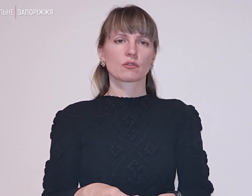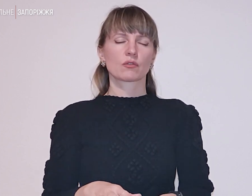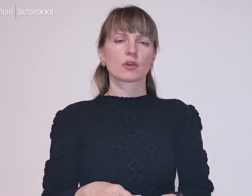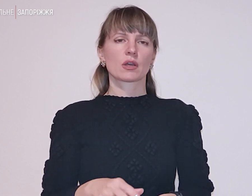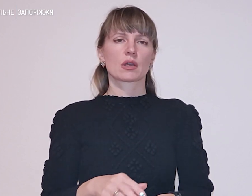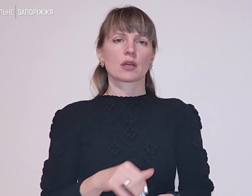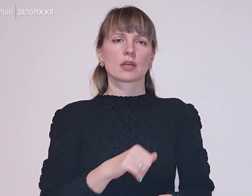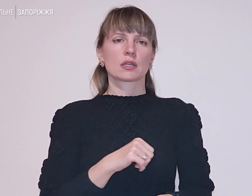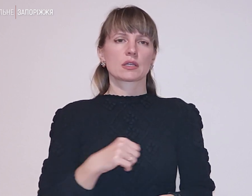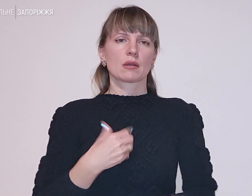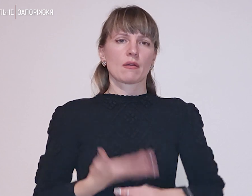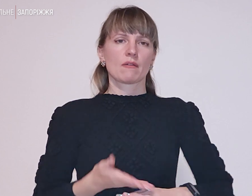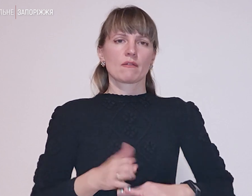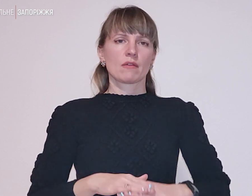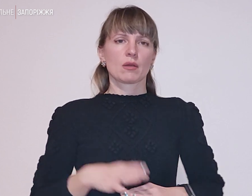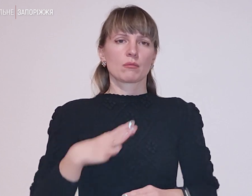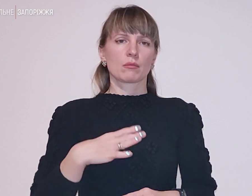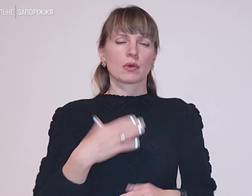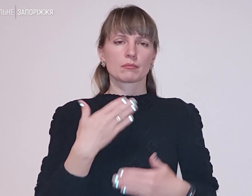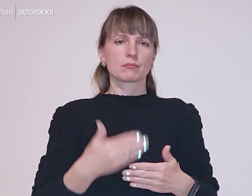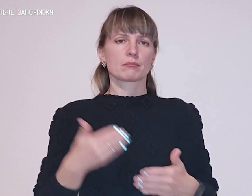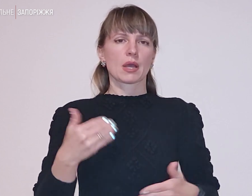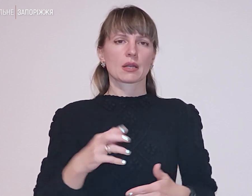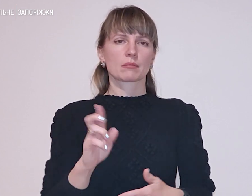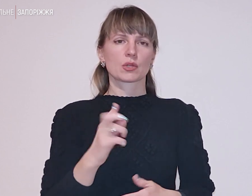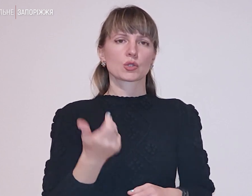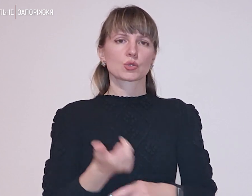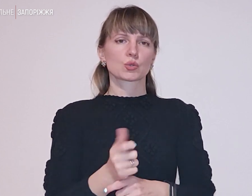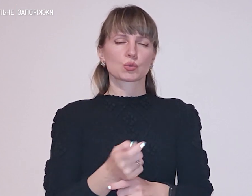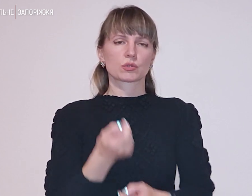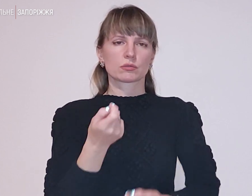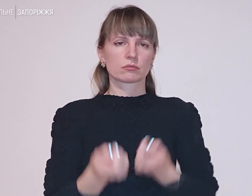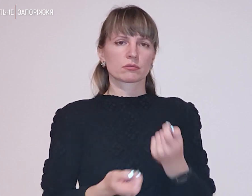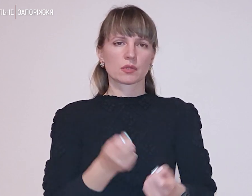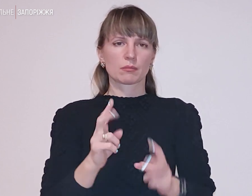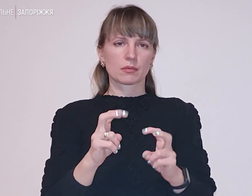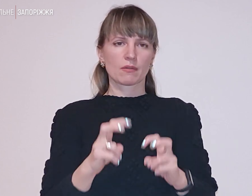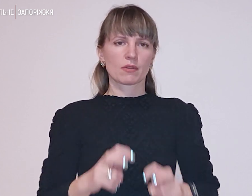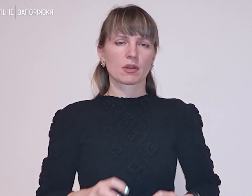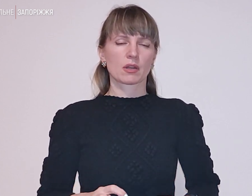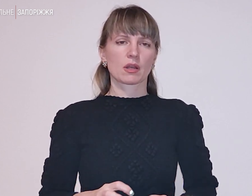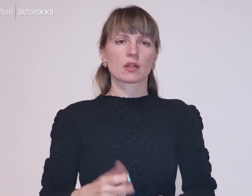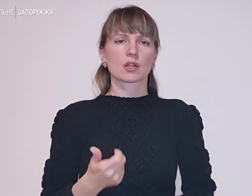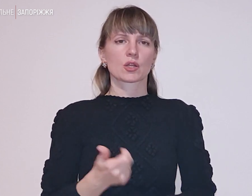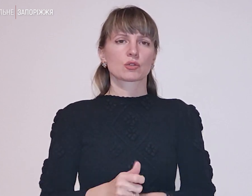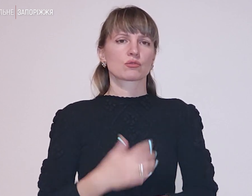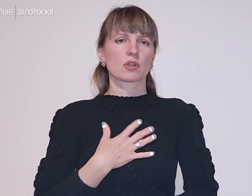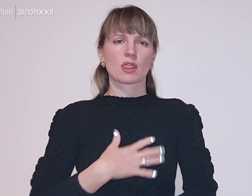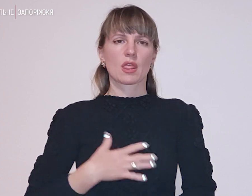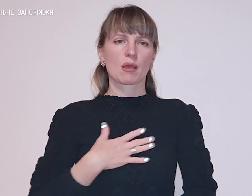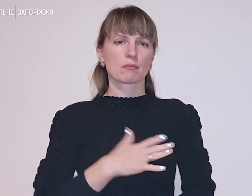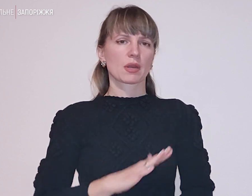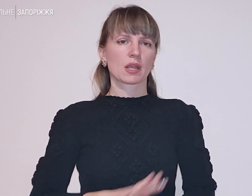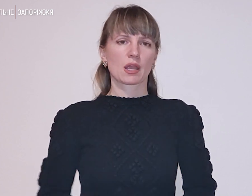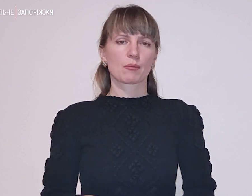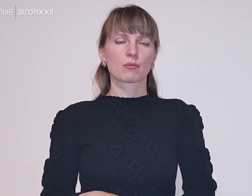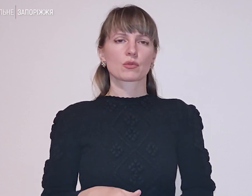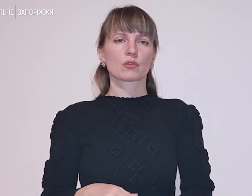Найважчий був перед самим Бердянськом. Дуже прискіпливо, дуже неприємно. Так роздягали,